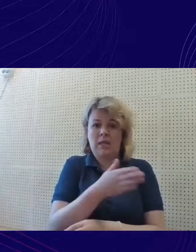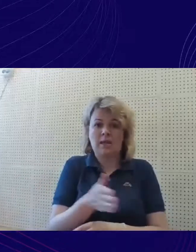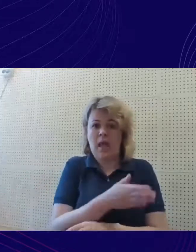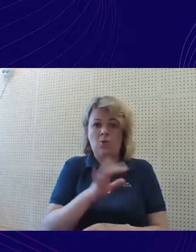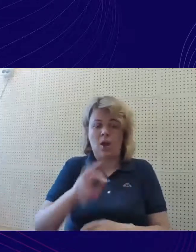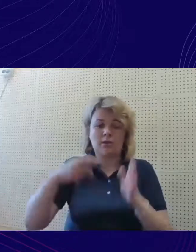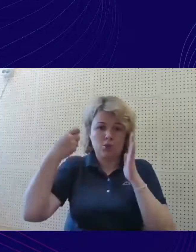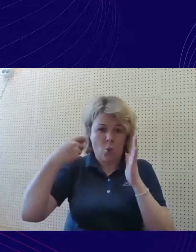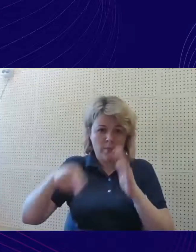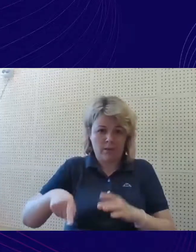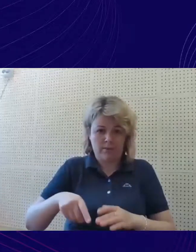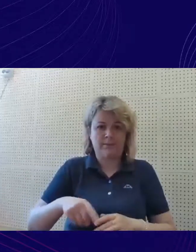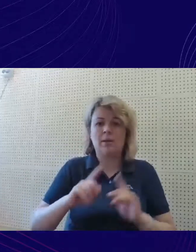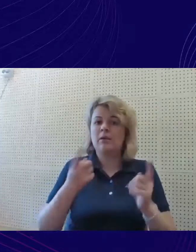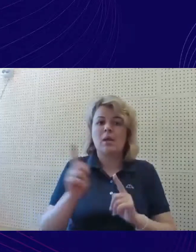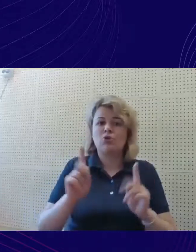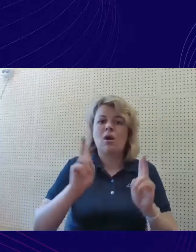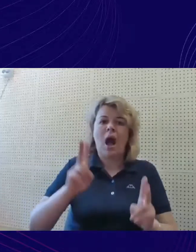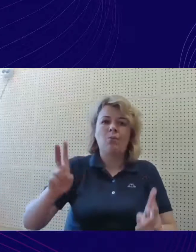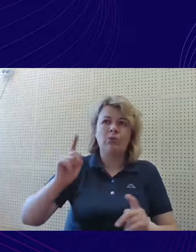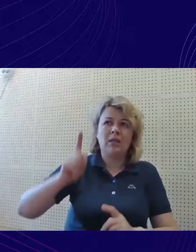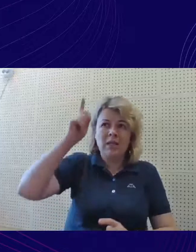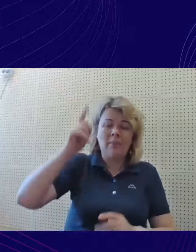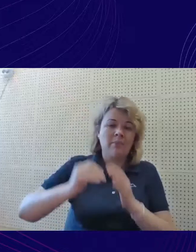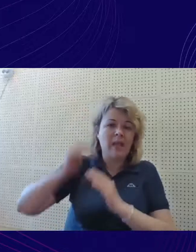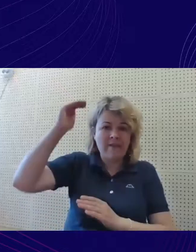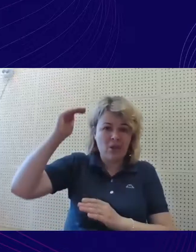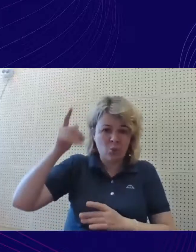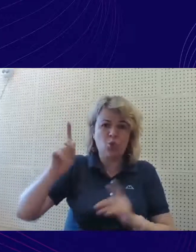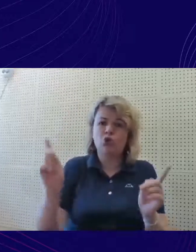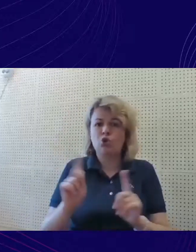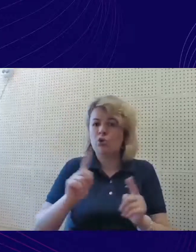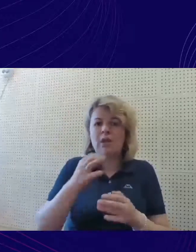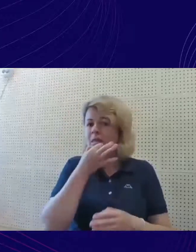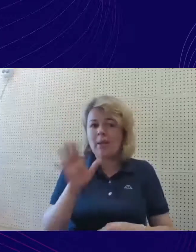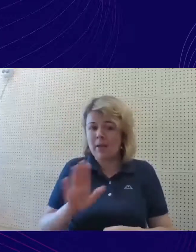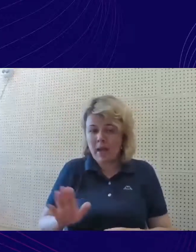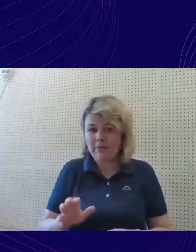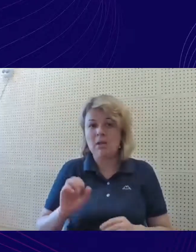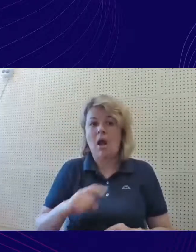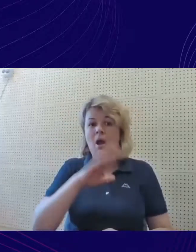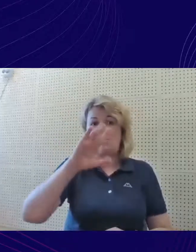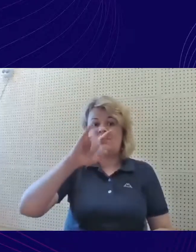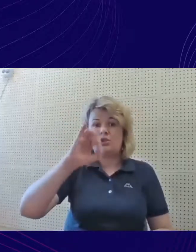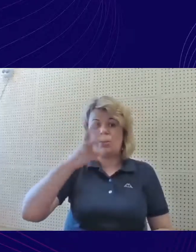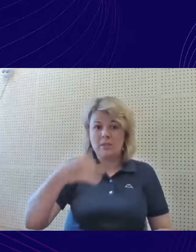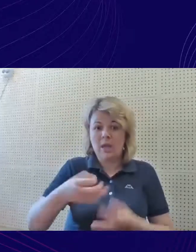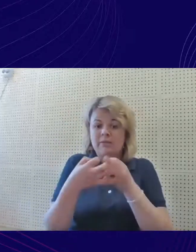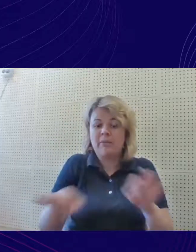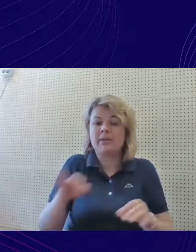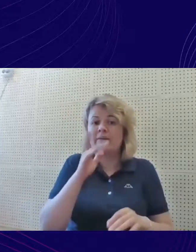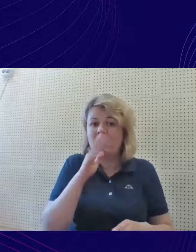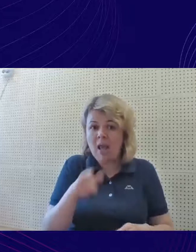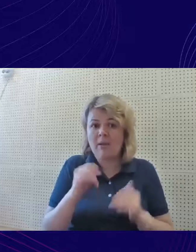Потому что там кому-то наверху что-то не понравилось, а Высоцкий освободил время для этих съемок, приехал в